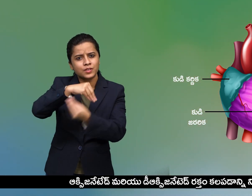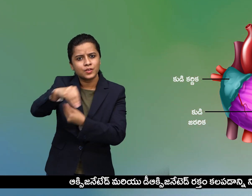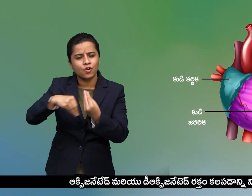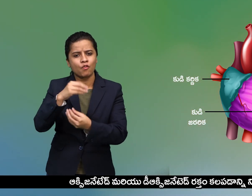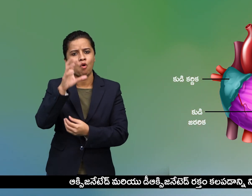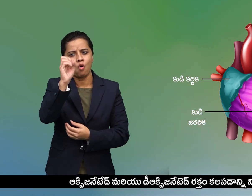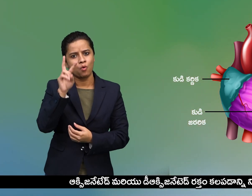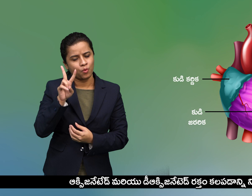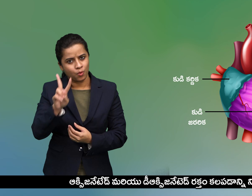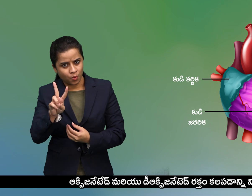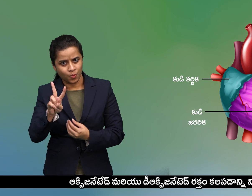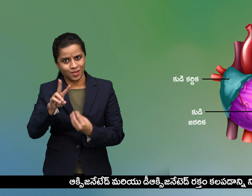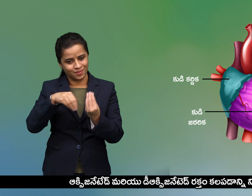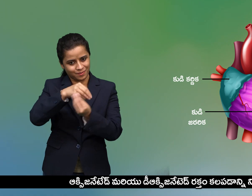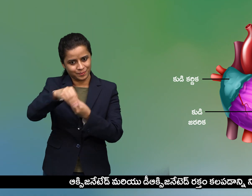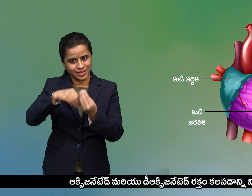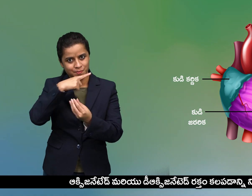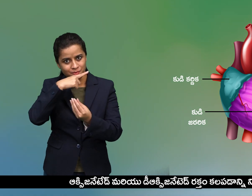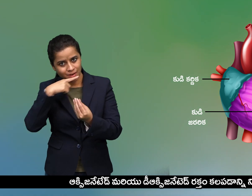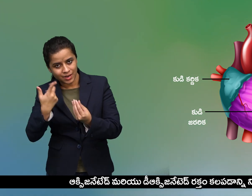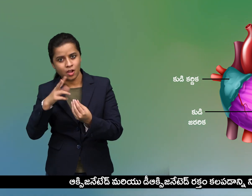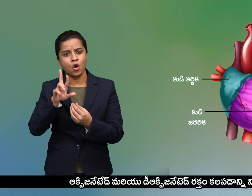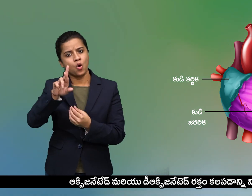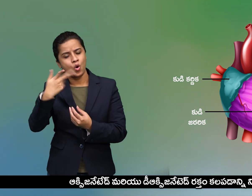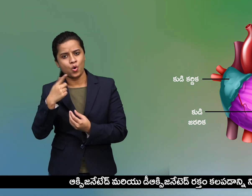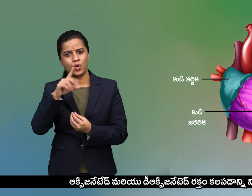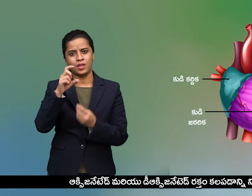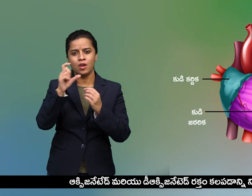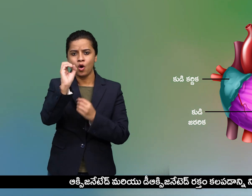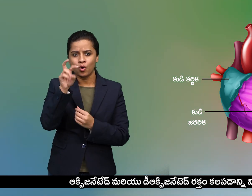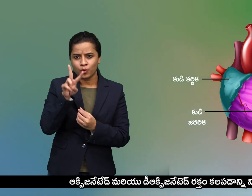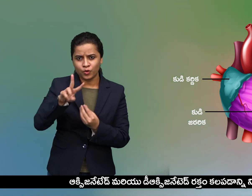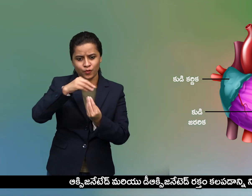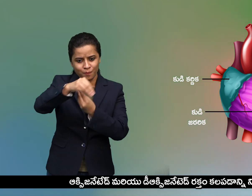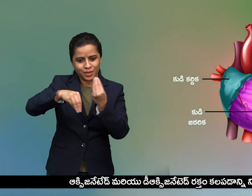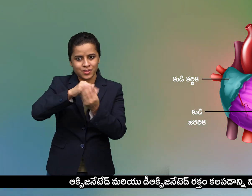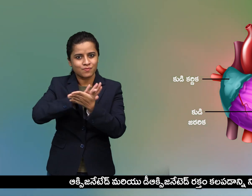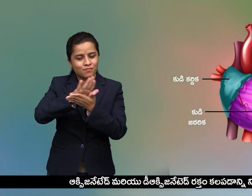ఆక్సిజనేటెడ్ మరియు డీఆక్సిజనేటెడ్ రక్తం కలపడాన్ని నిరోధిస్తుంది.